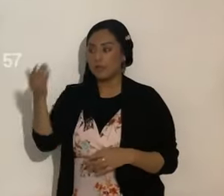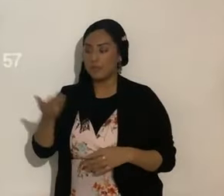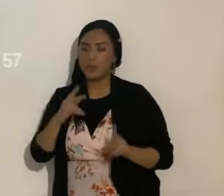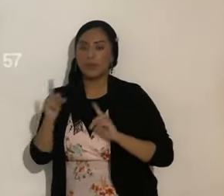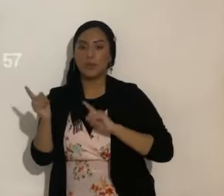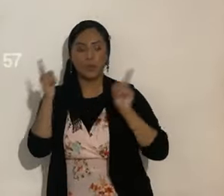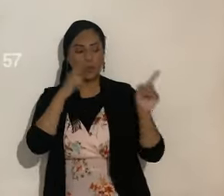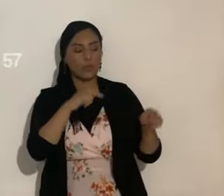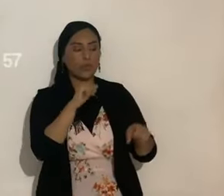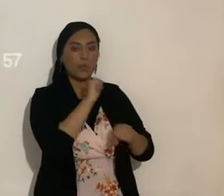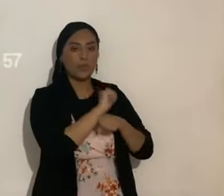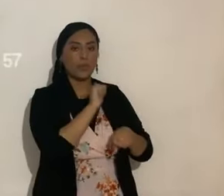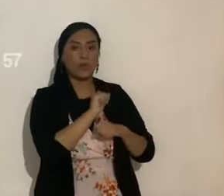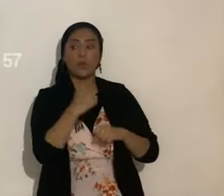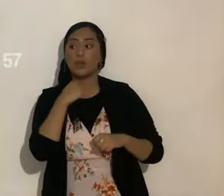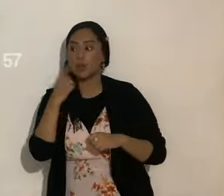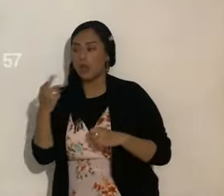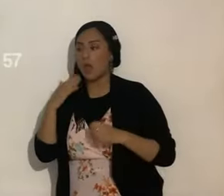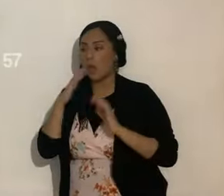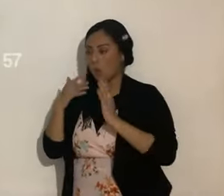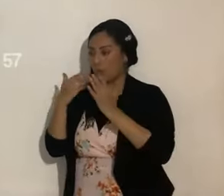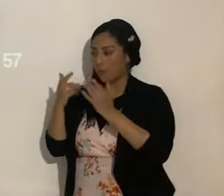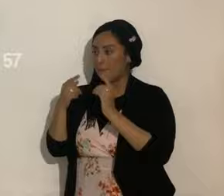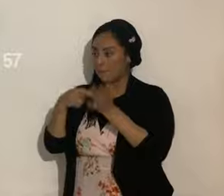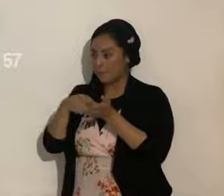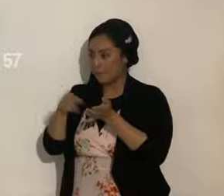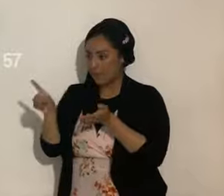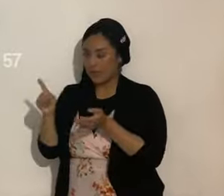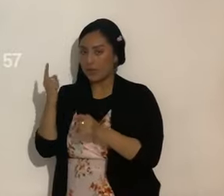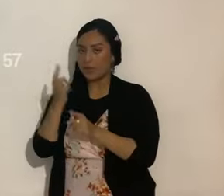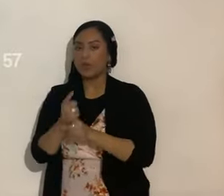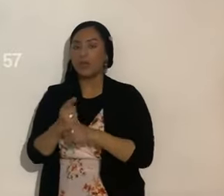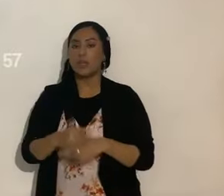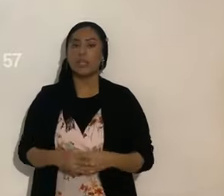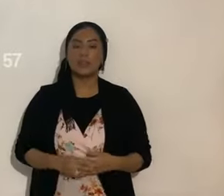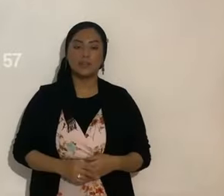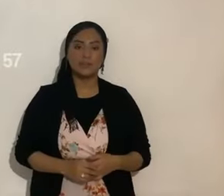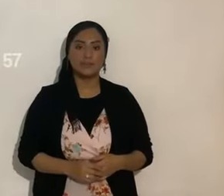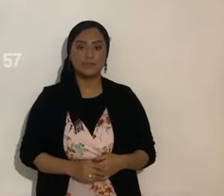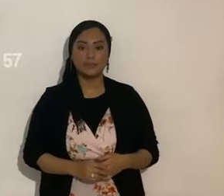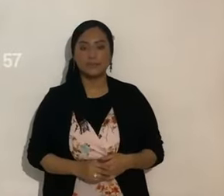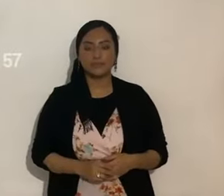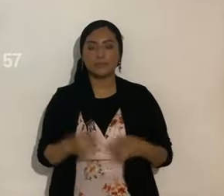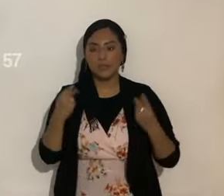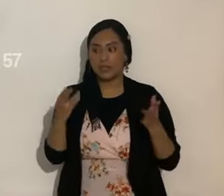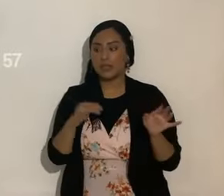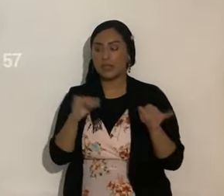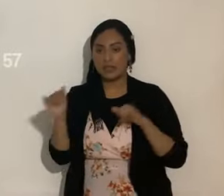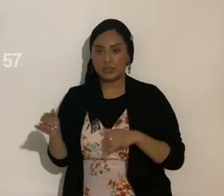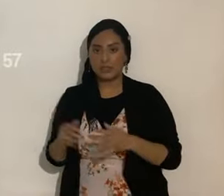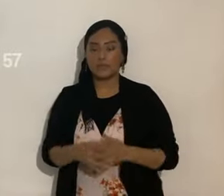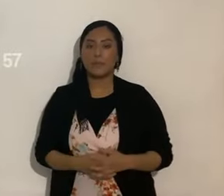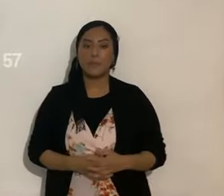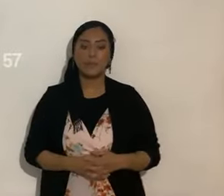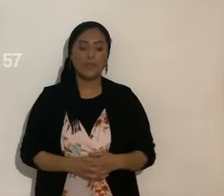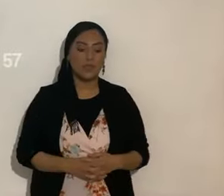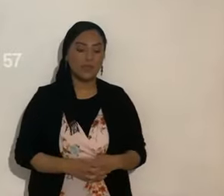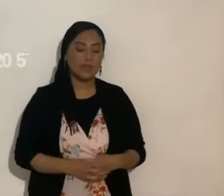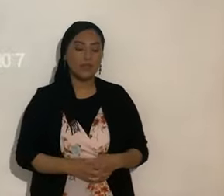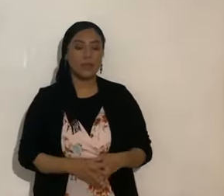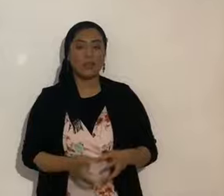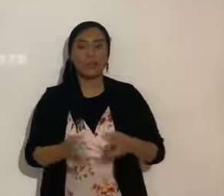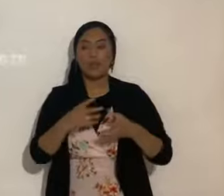viña y les dijo, os daré lo que sea justo. Aunque ya no lo dice ahí, pero hizo lo mismo. ¿Sí? Bueno.